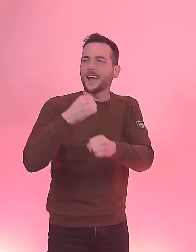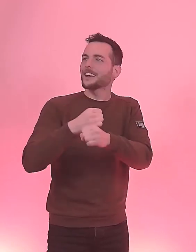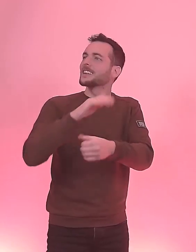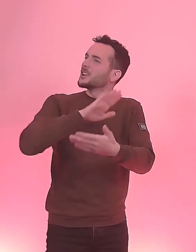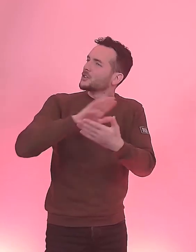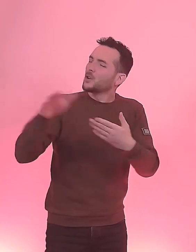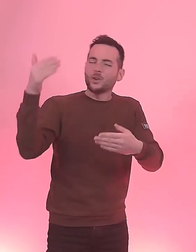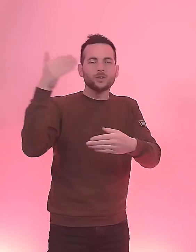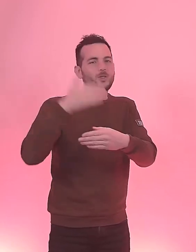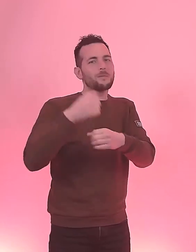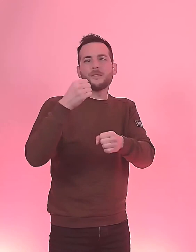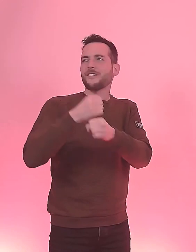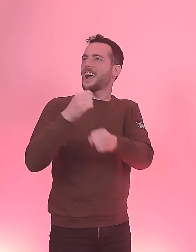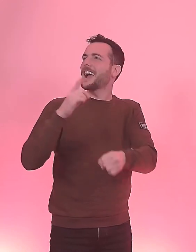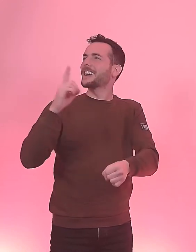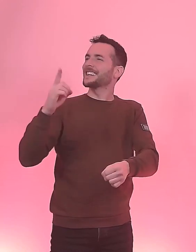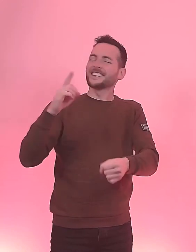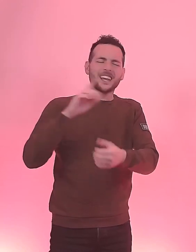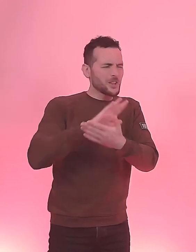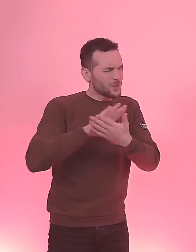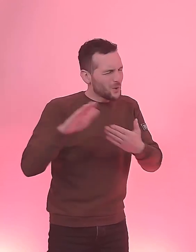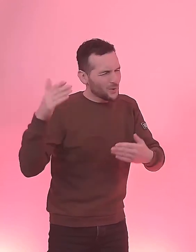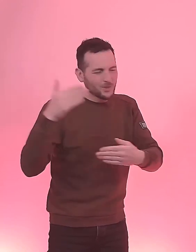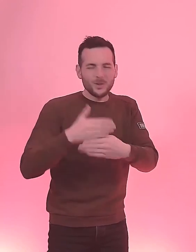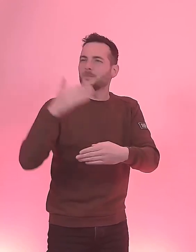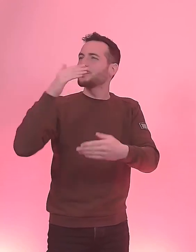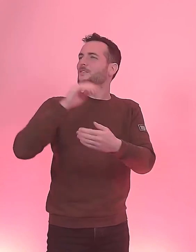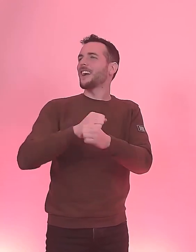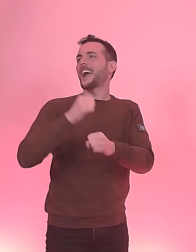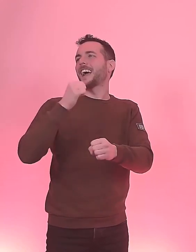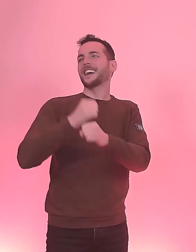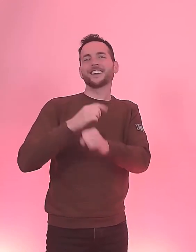er bestaat we hebben staan